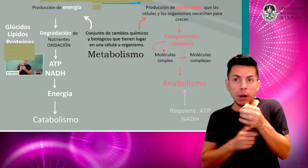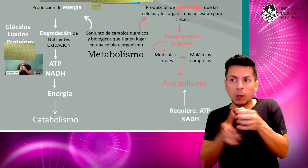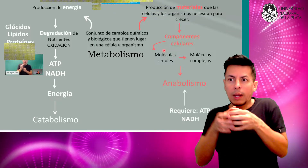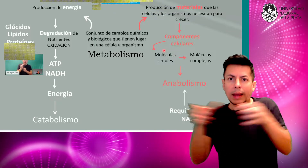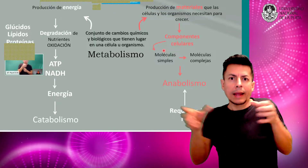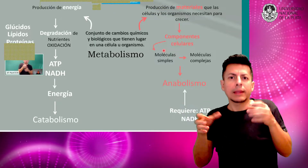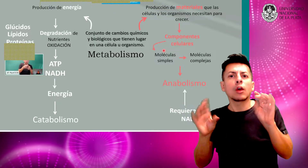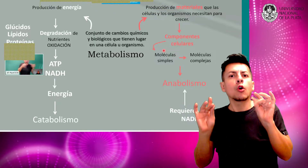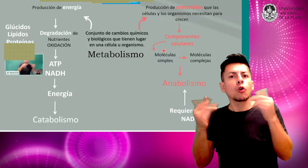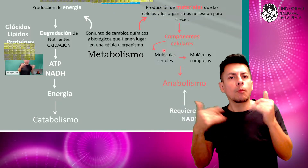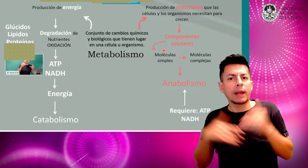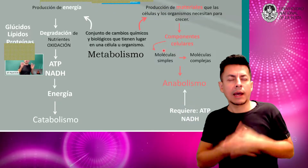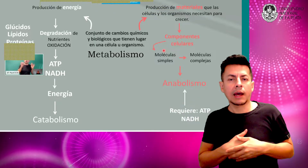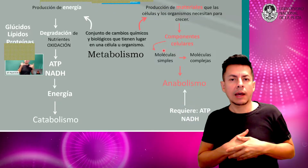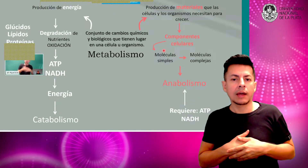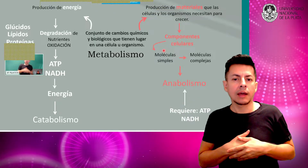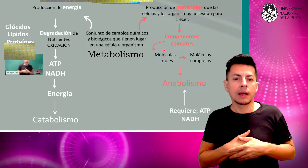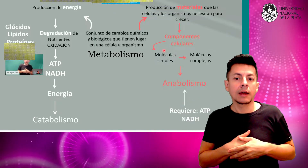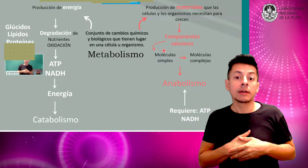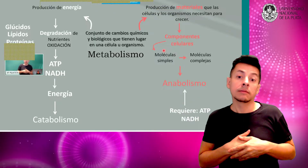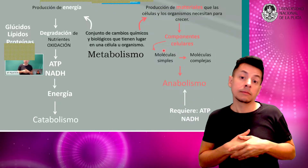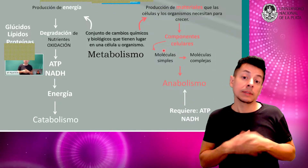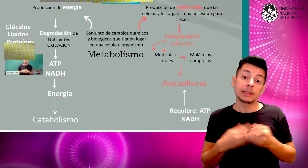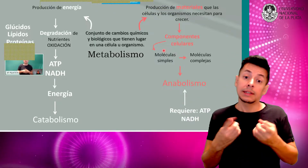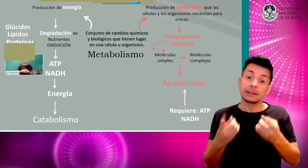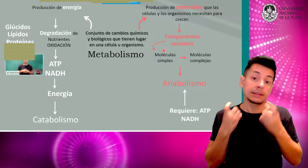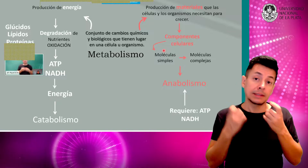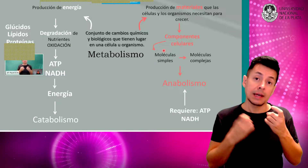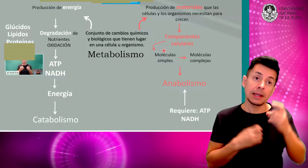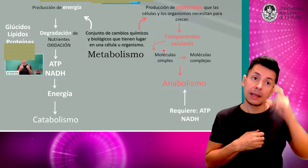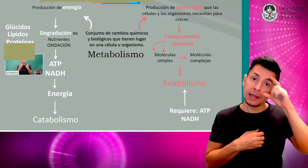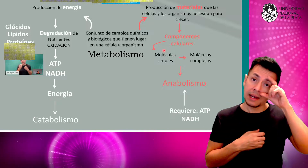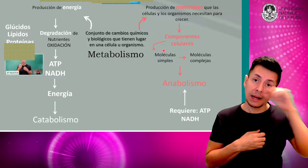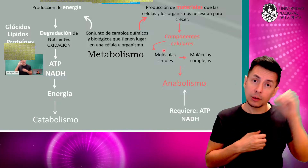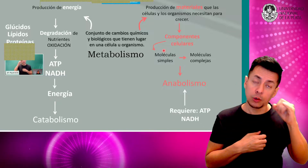esto vamos a necesitar el aporte de electrones y de energía.